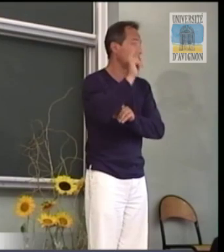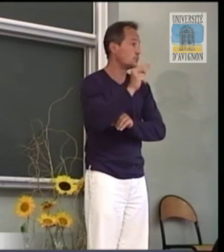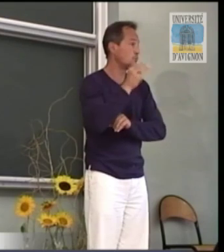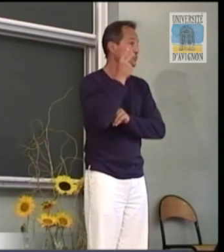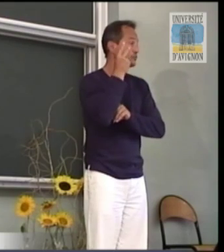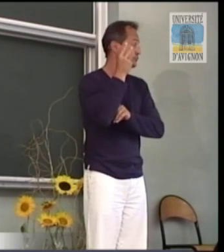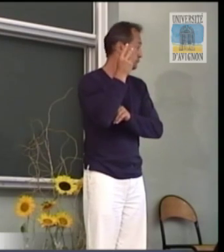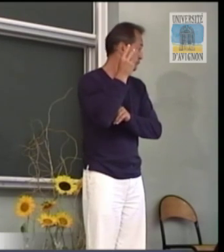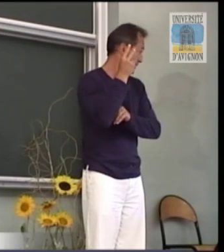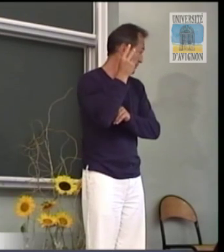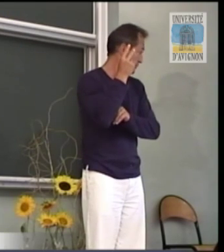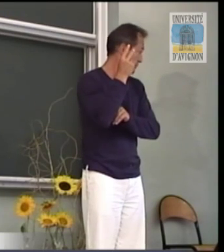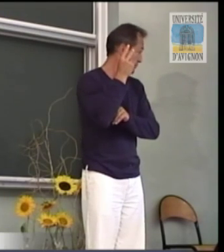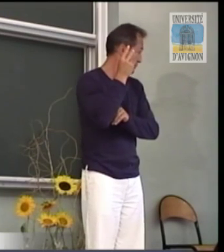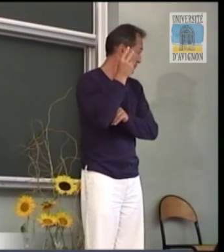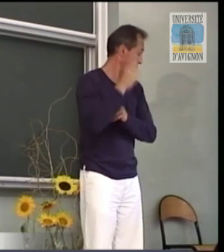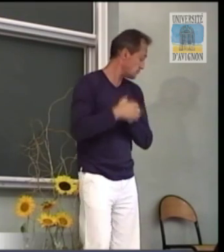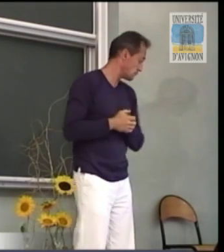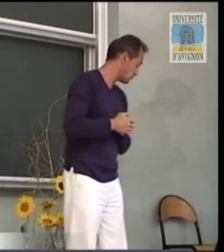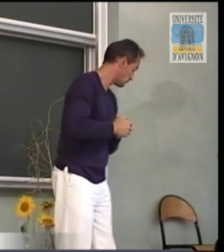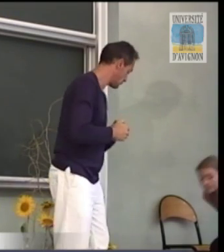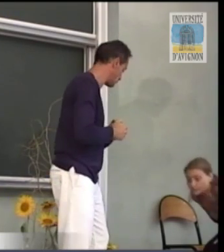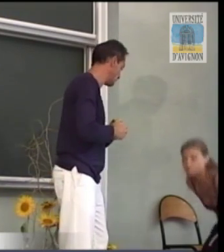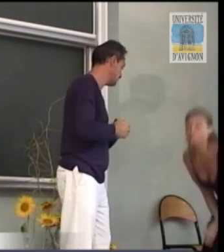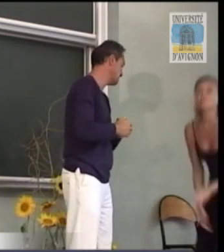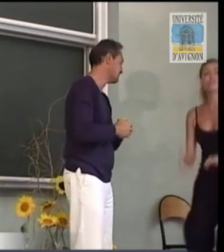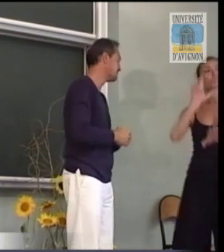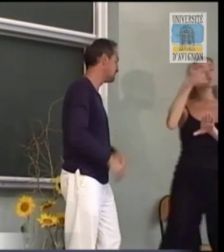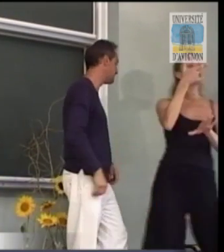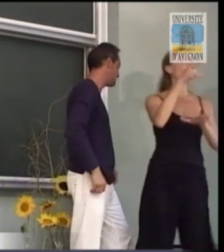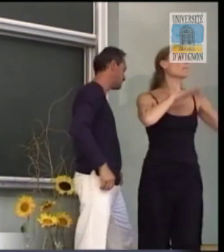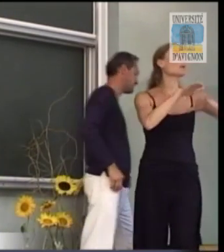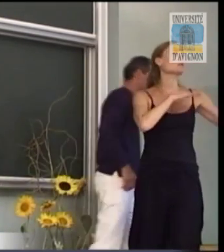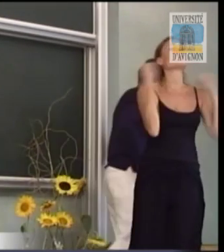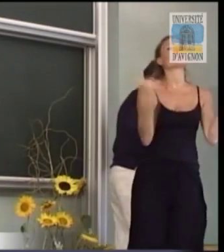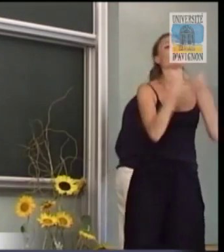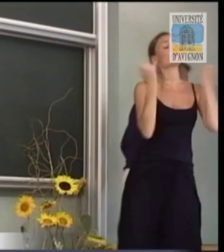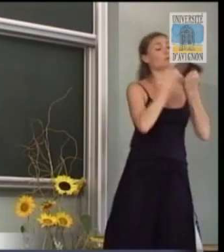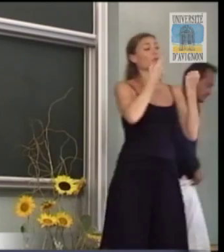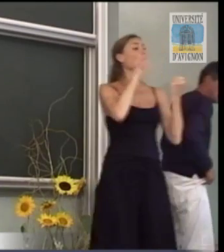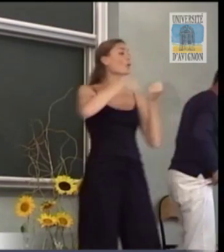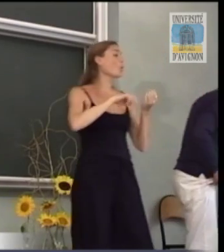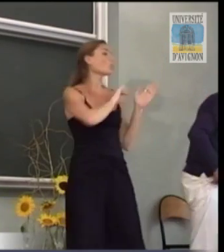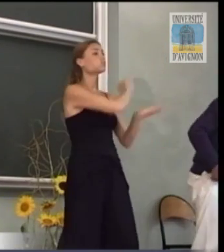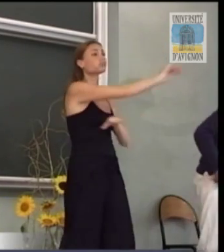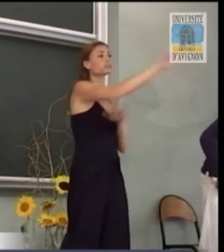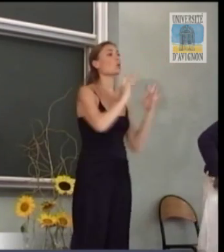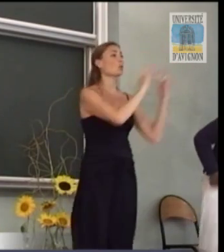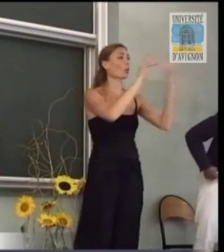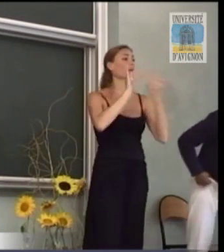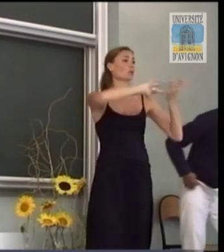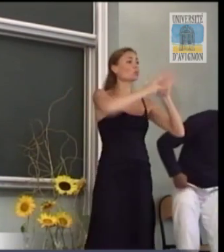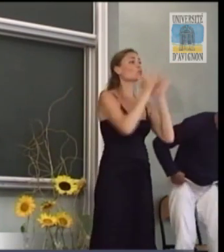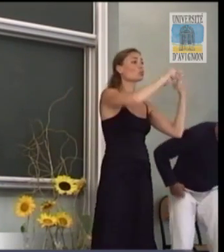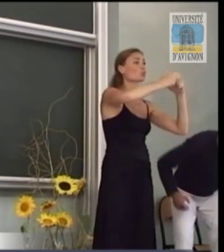les structures culturelles et de les informer de tout ce public qui est en capacité d'accéder